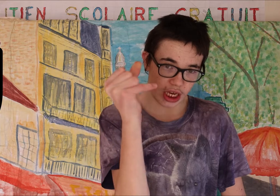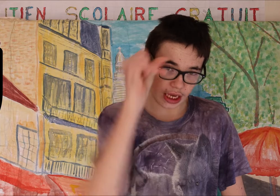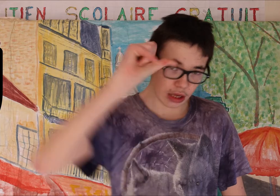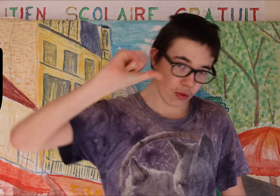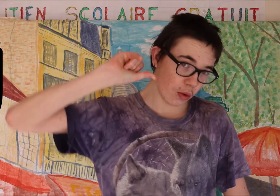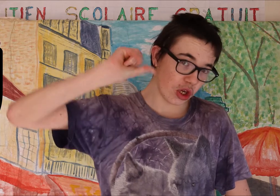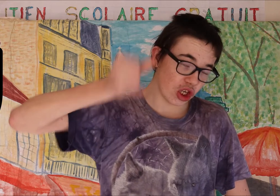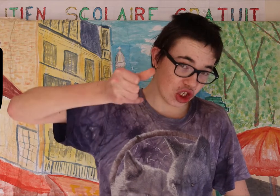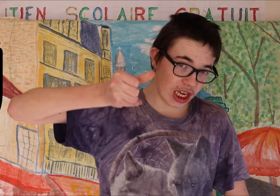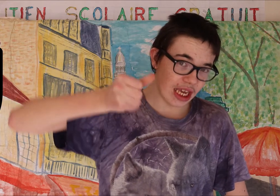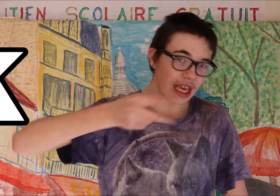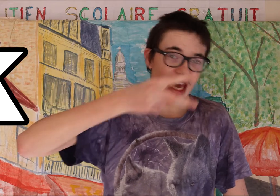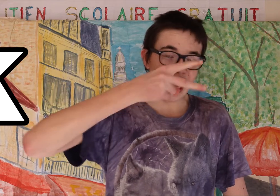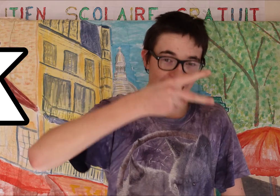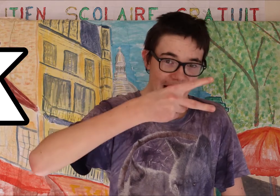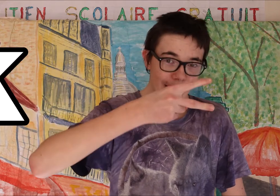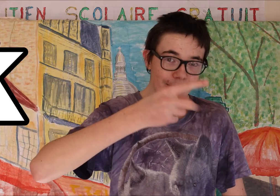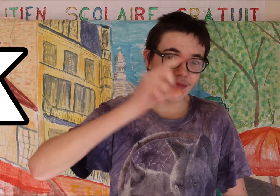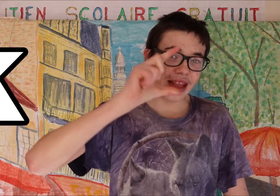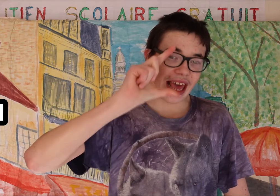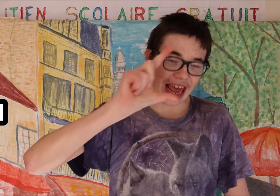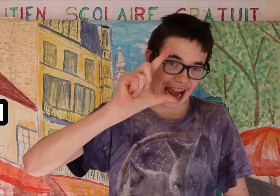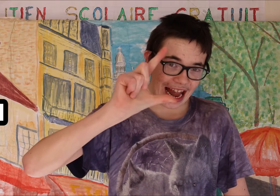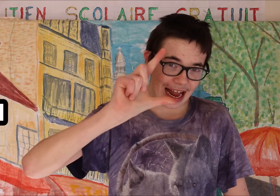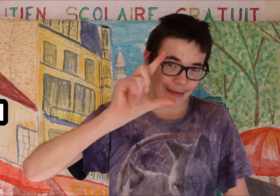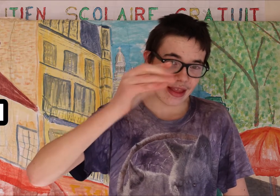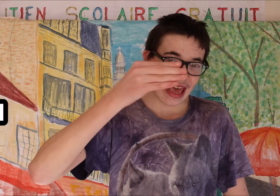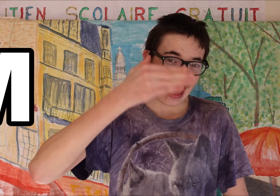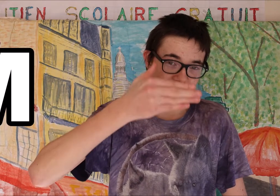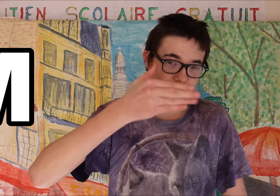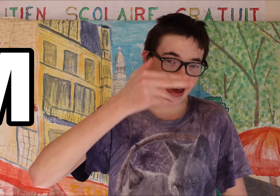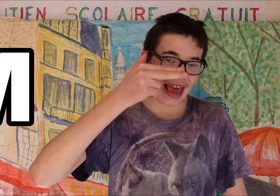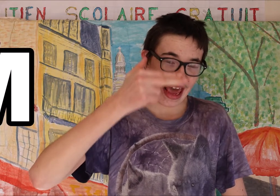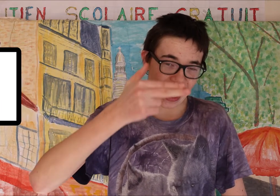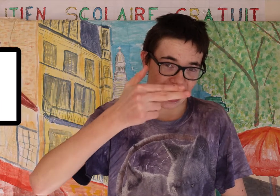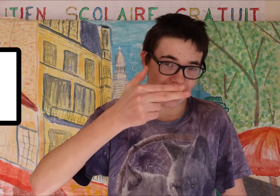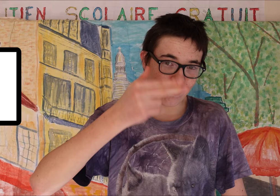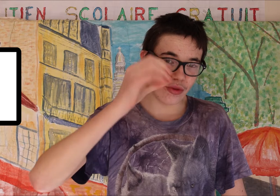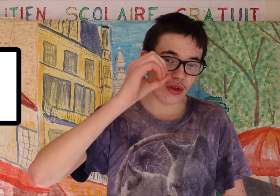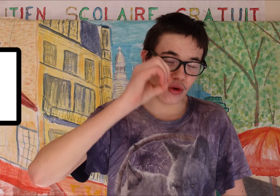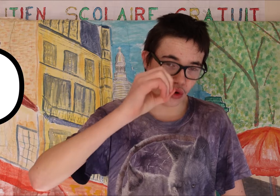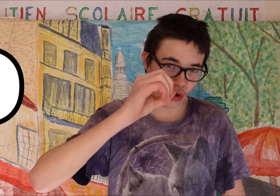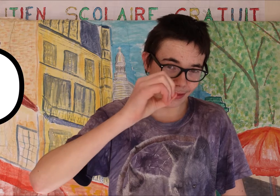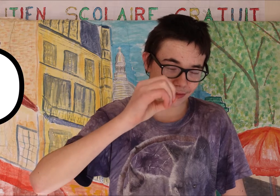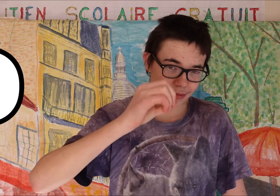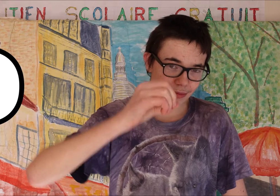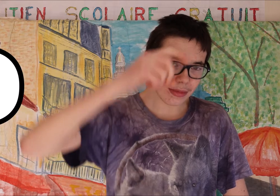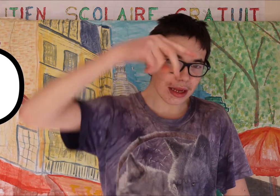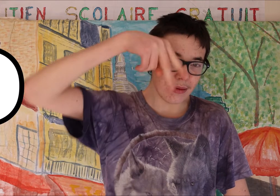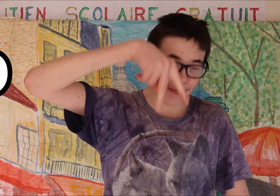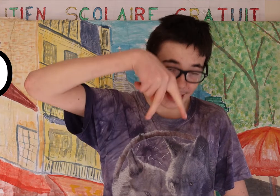Donc, J, K, L, M, N, O, P,